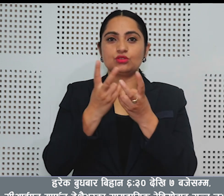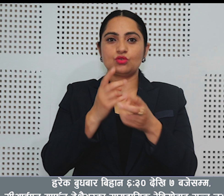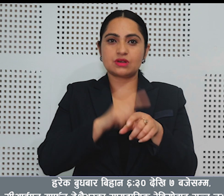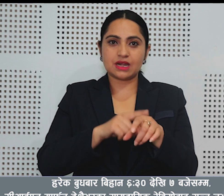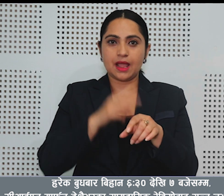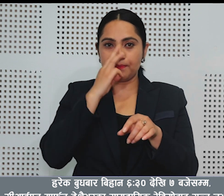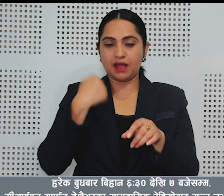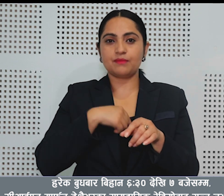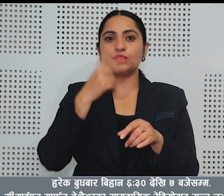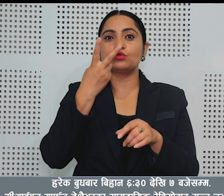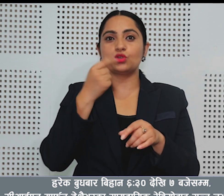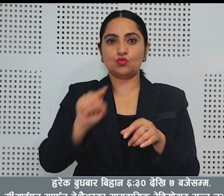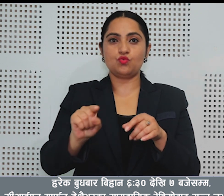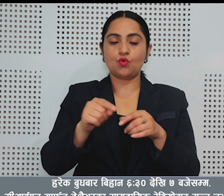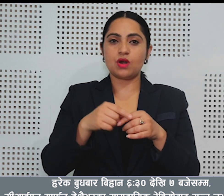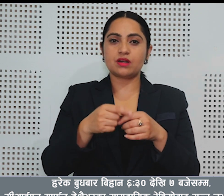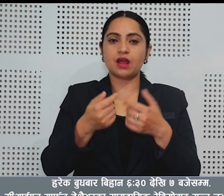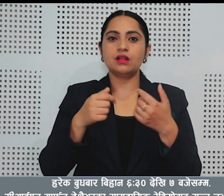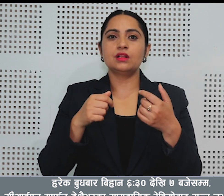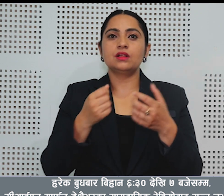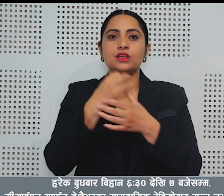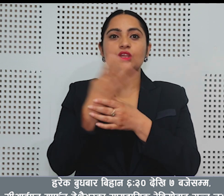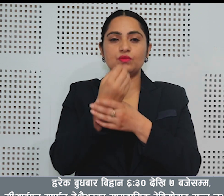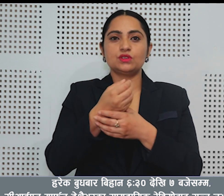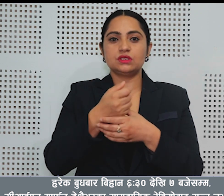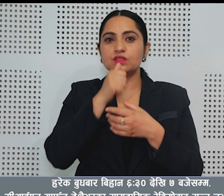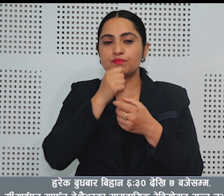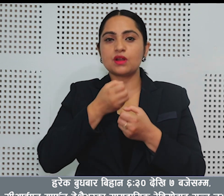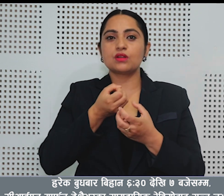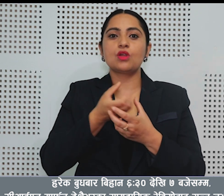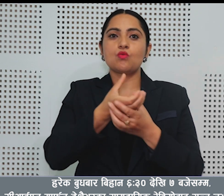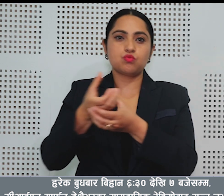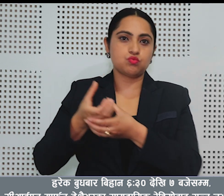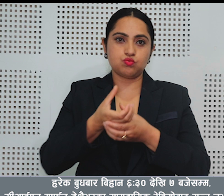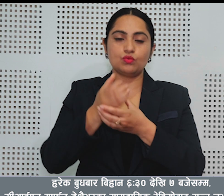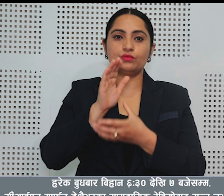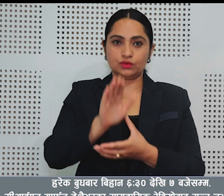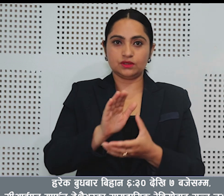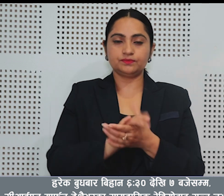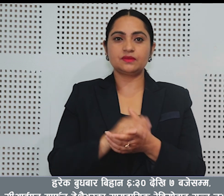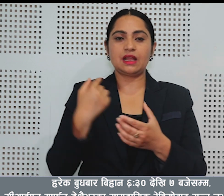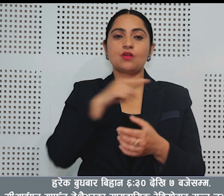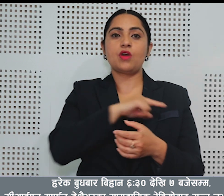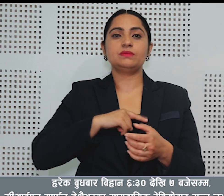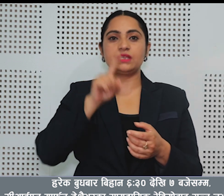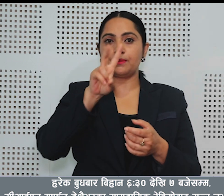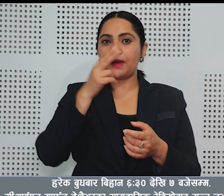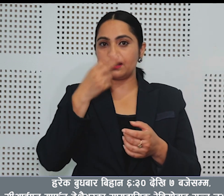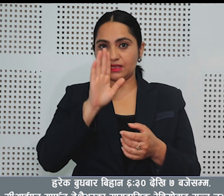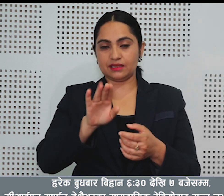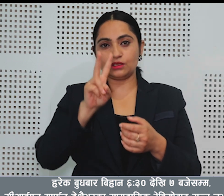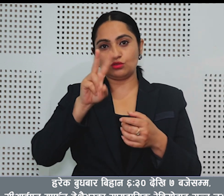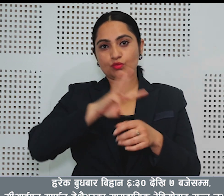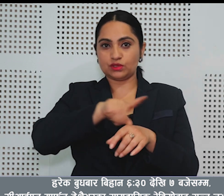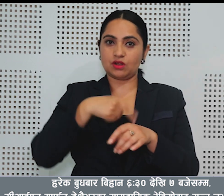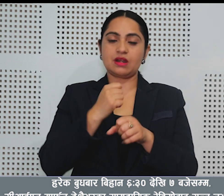अब हामीसँग 2वटा दमकल रहेको छ र हामीसँग बारुण यन्त्र उपशाखा छ जसमा चाहिँ हाम्रो कर्मचारीहरू छन् 12 जना होइन। उहाँहरू चाहिँ अब 24 घण्टा